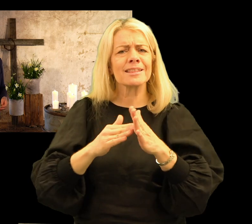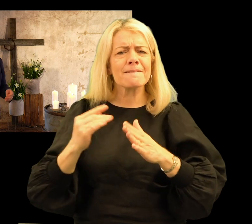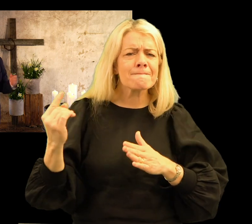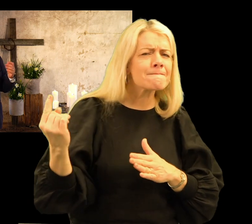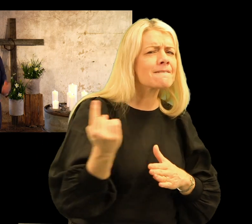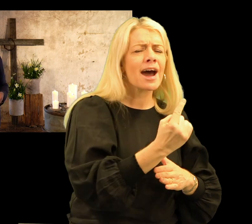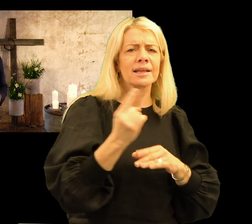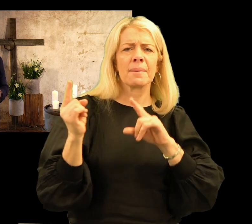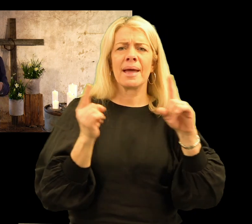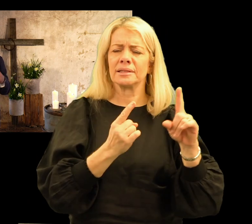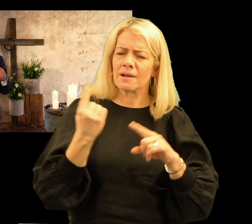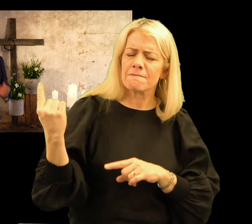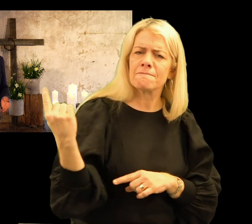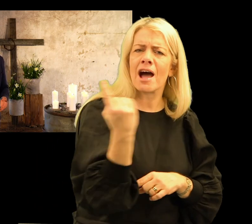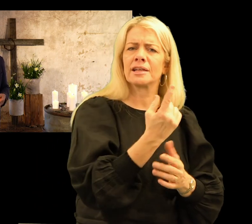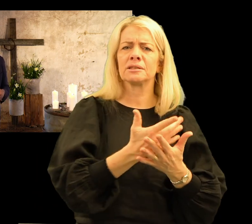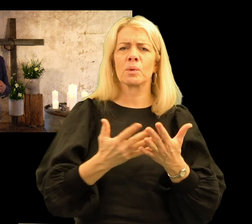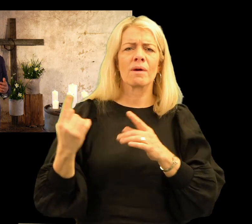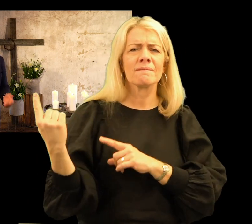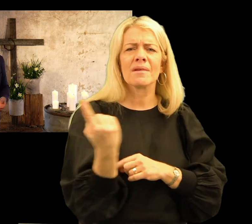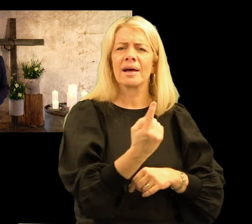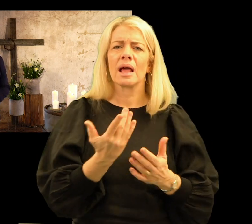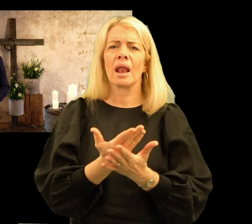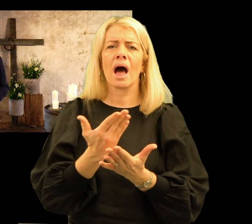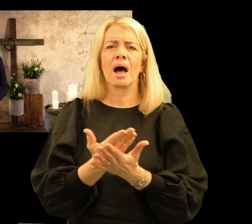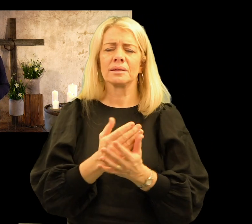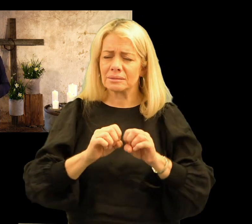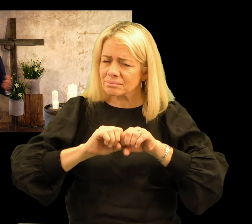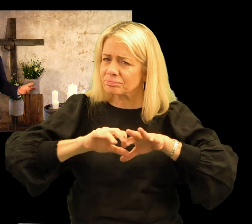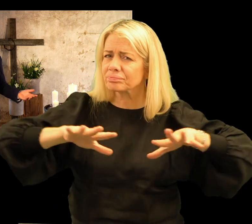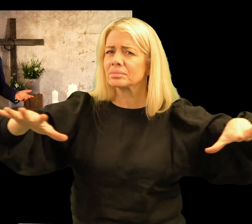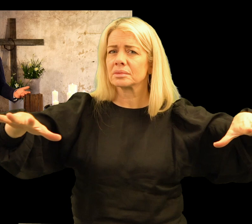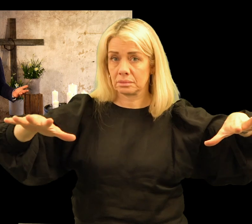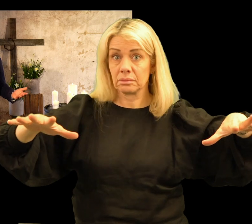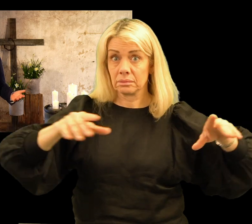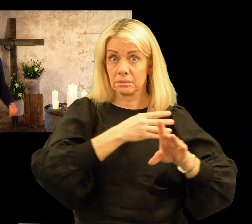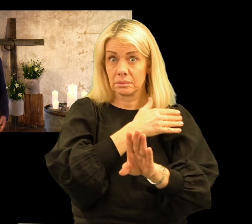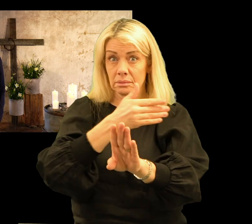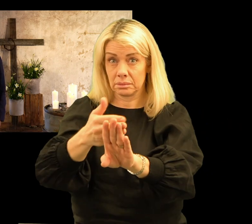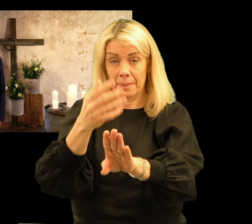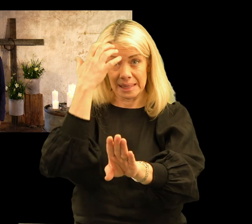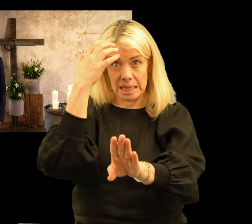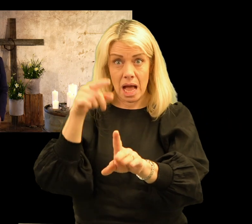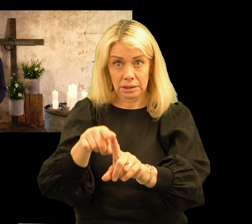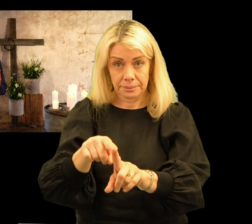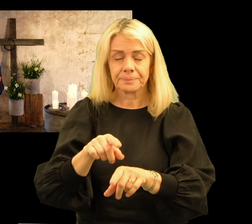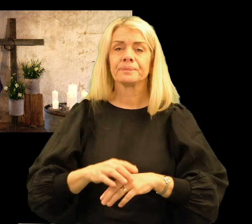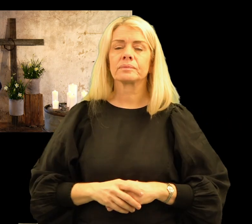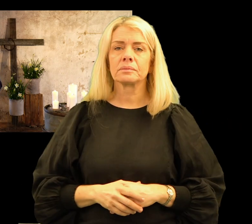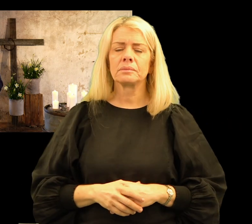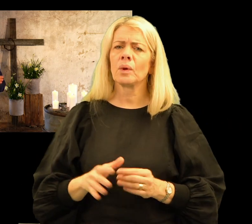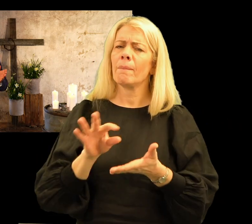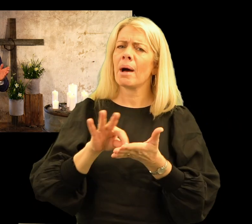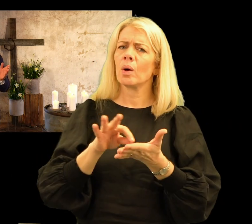varje människa och till varje folk. Och varje språk och varje nation och ut i hela skapelsen. Det Paulus